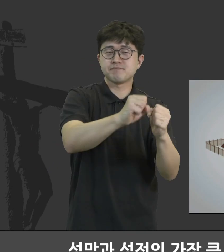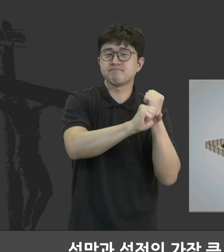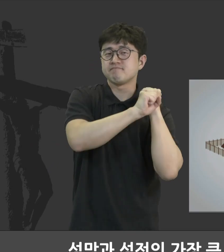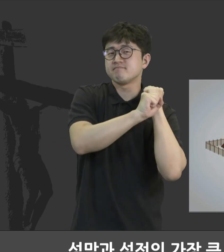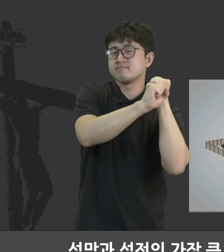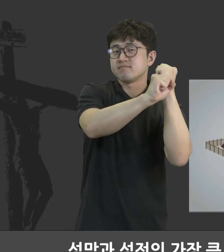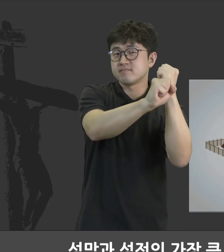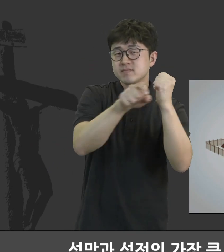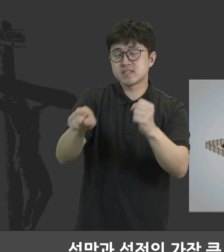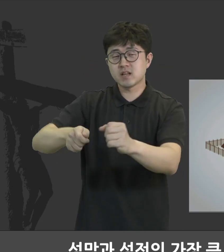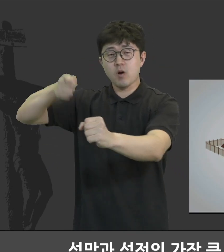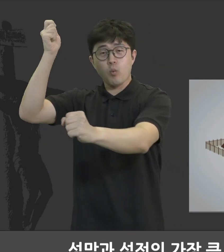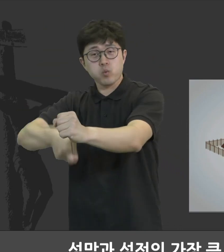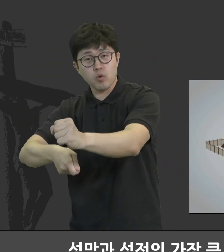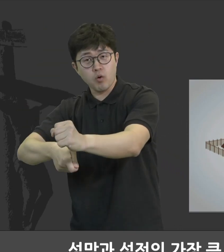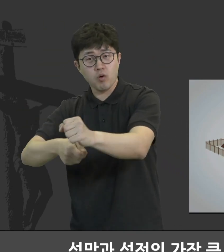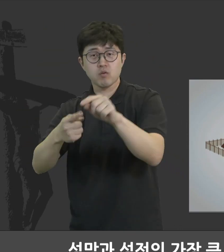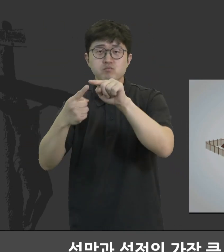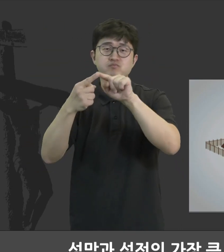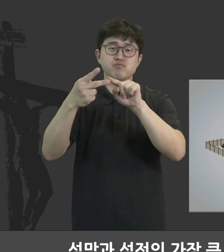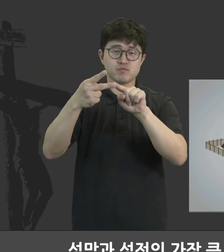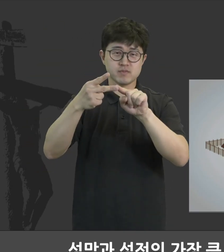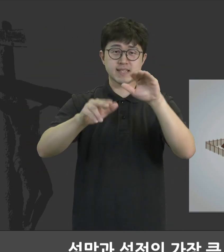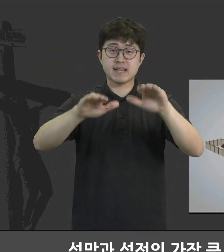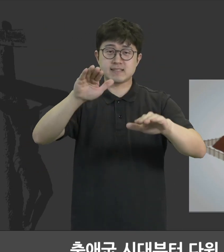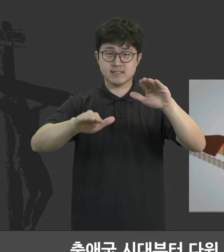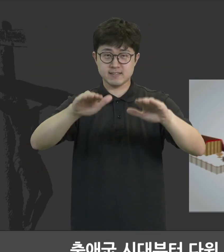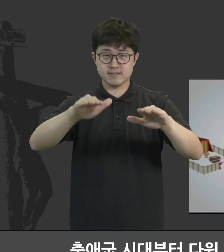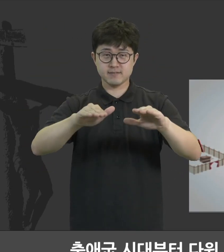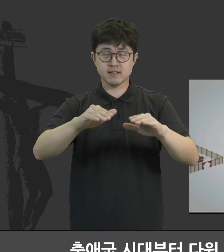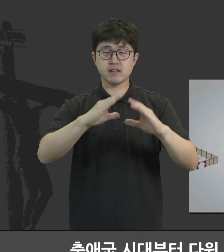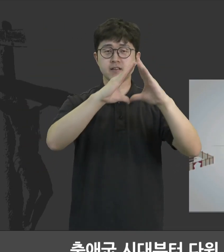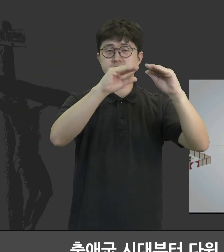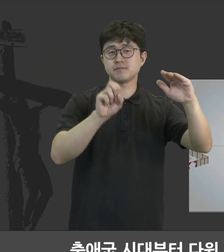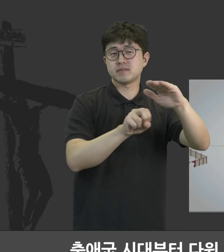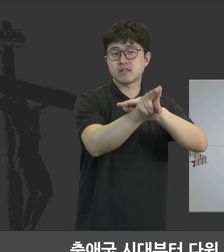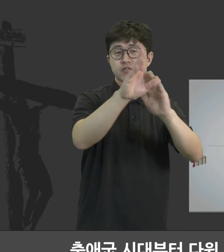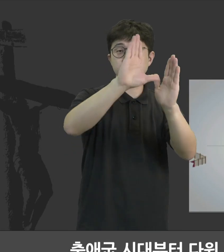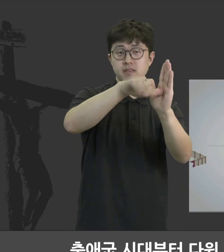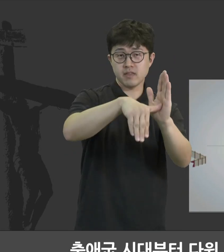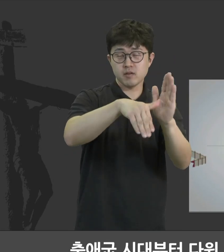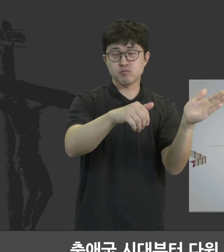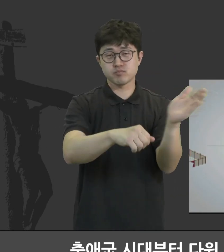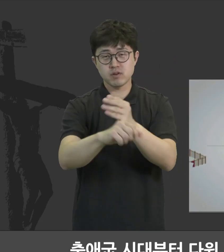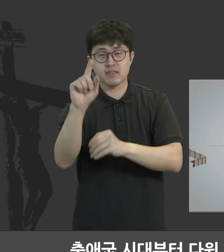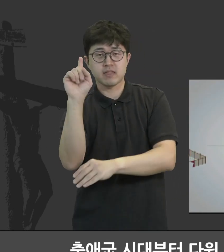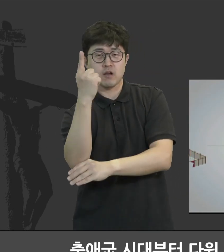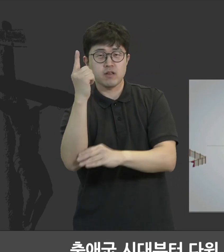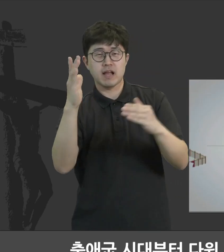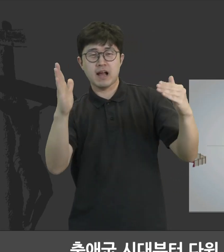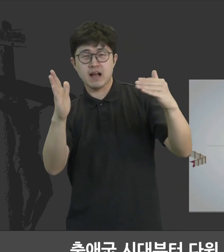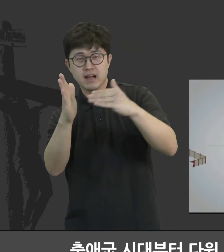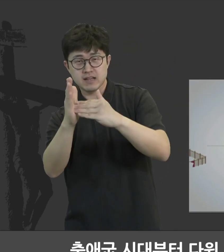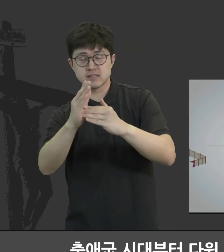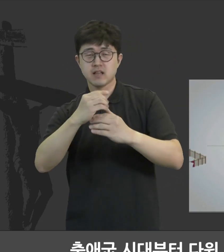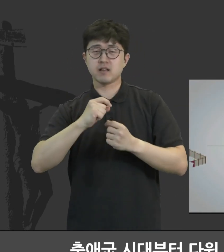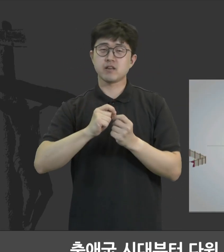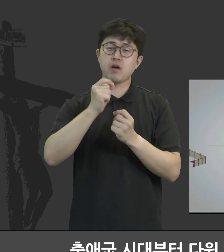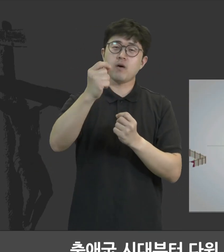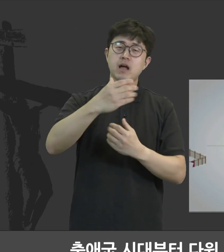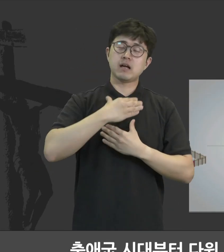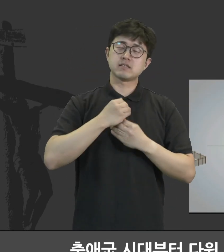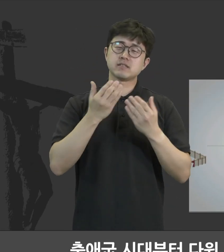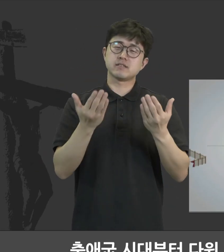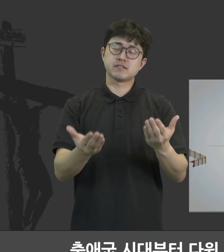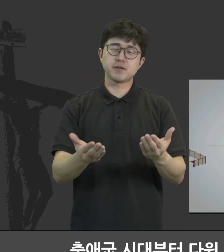성소인가 고정된 성소인가 하는 것입니다. 출애굽 시대부터 다윗 시대까지 이스라엘 백성들은 안식을 누릴